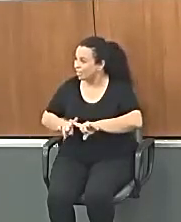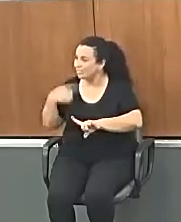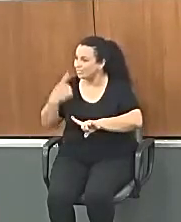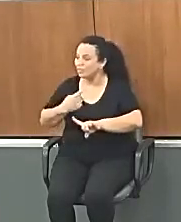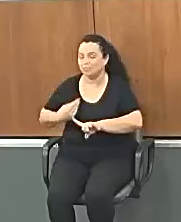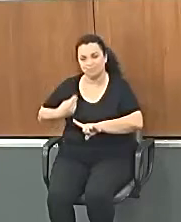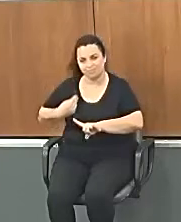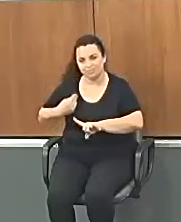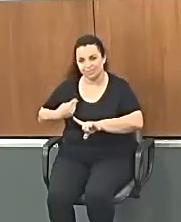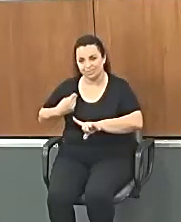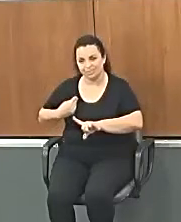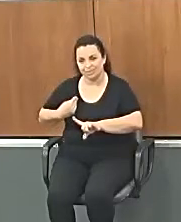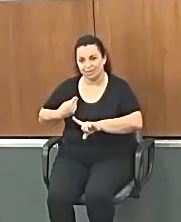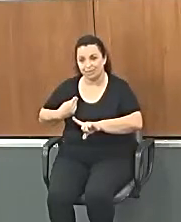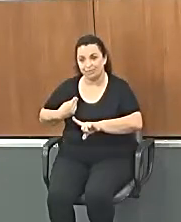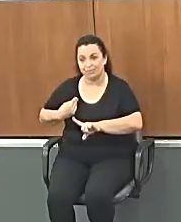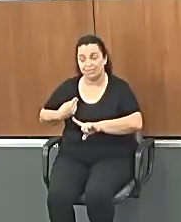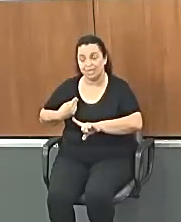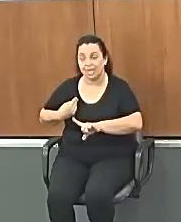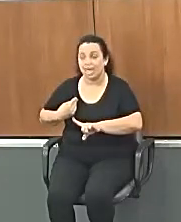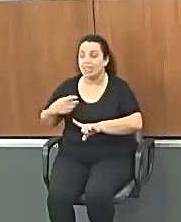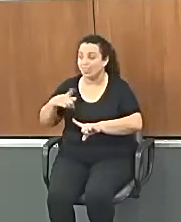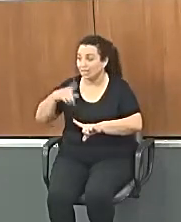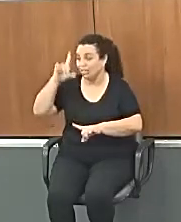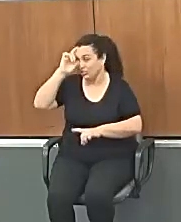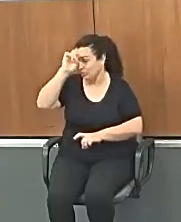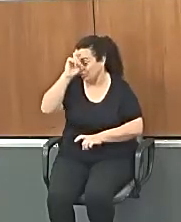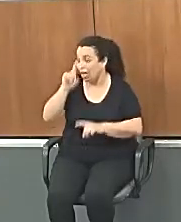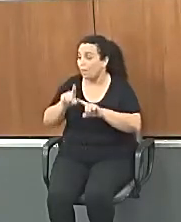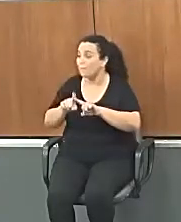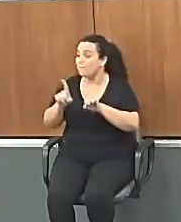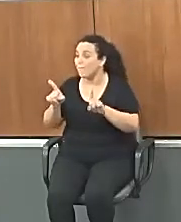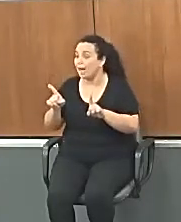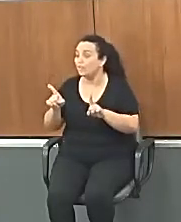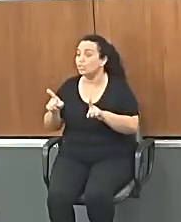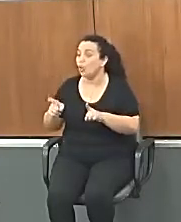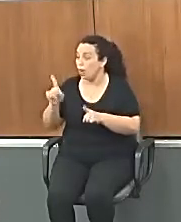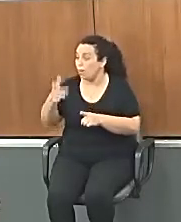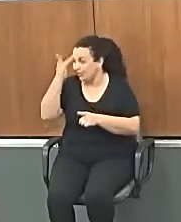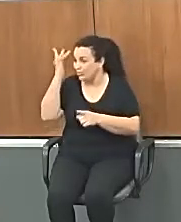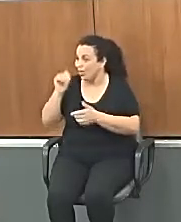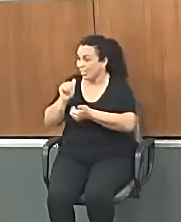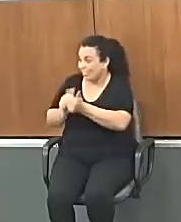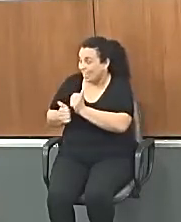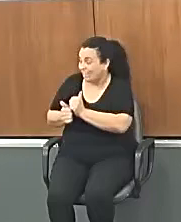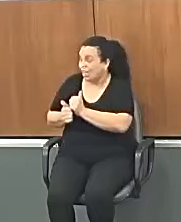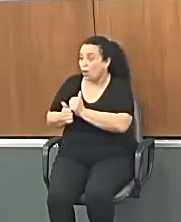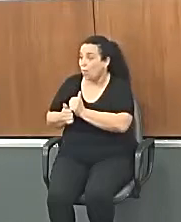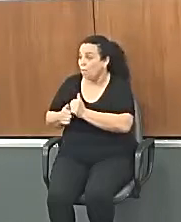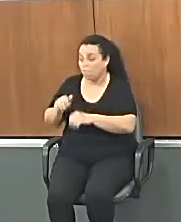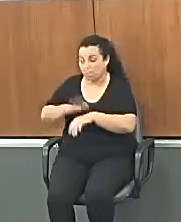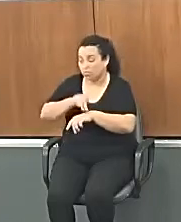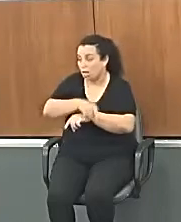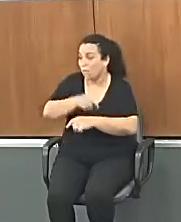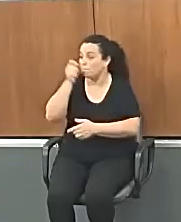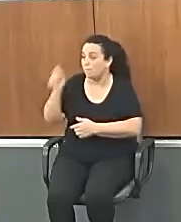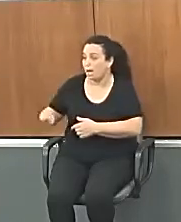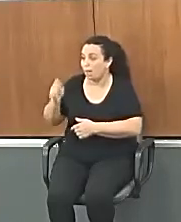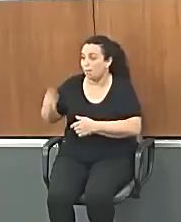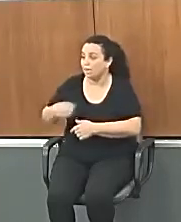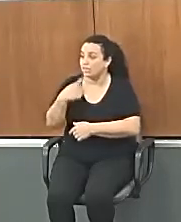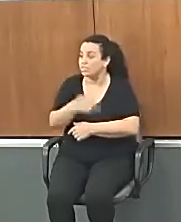participado por aí mesmo com tanta dificuldade às vezes os atletas tiram dinheiro do próprio bolso para conseguir